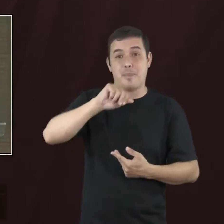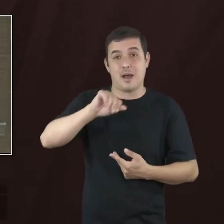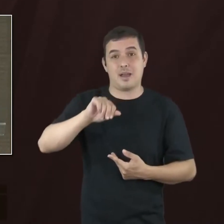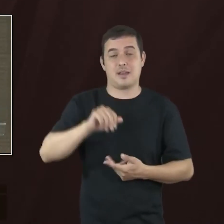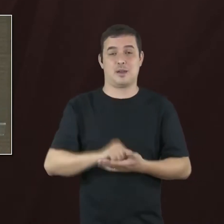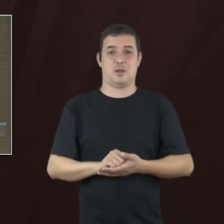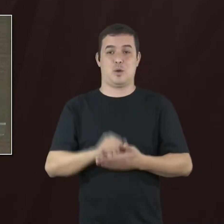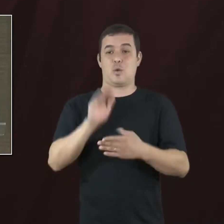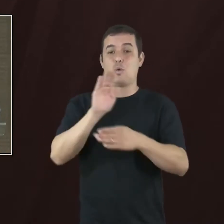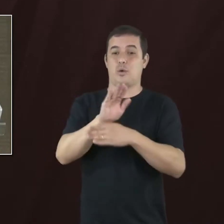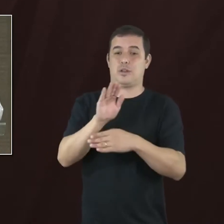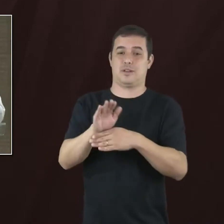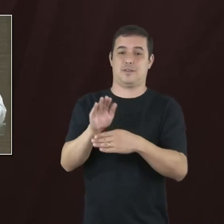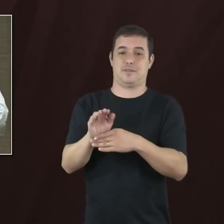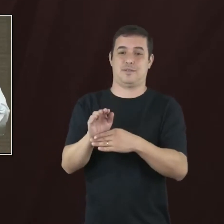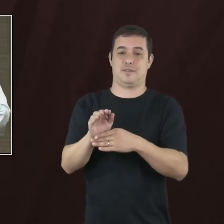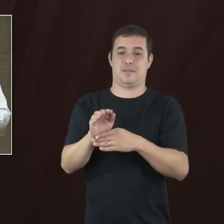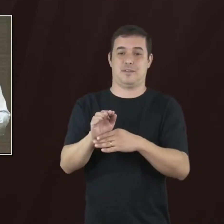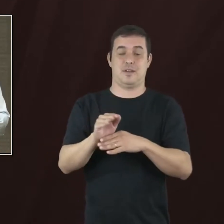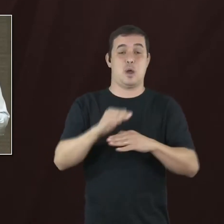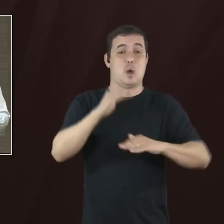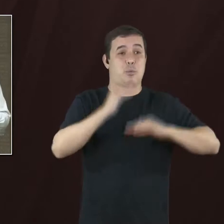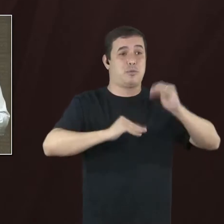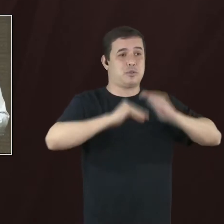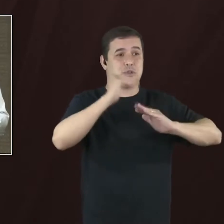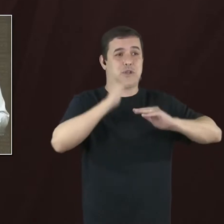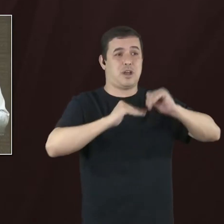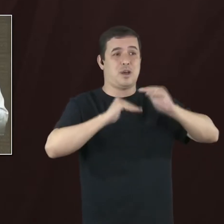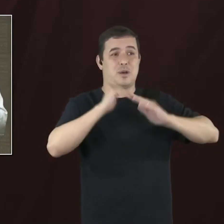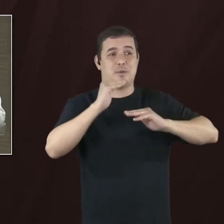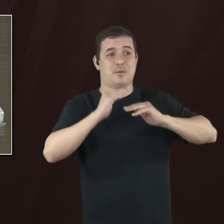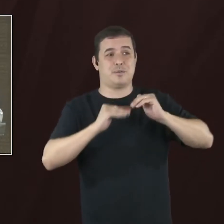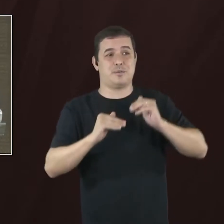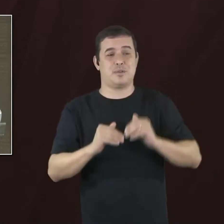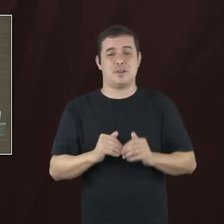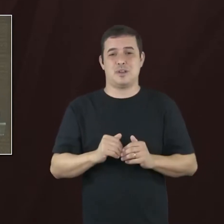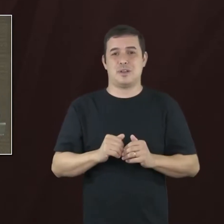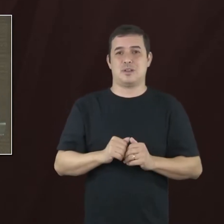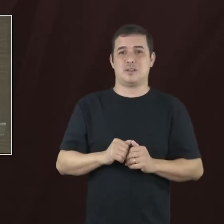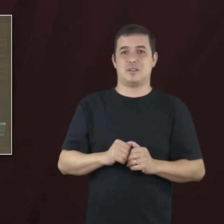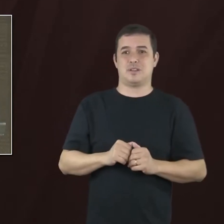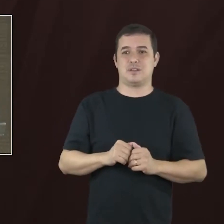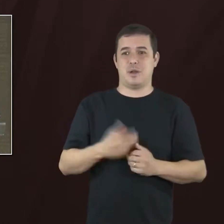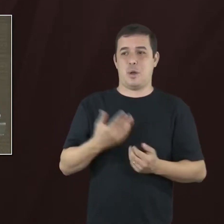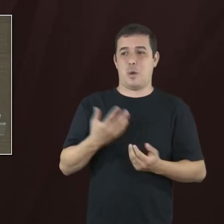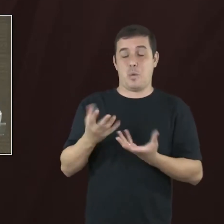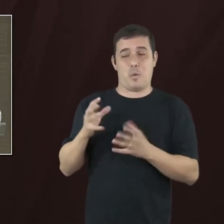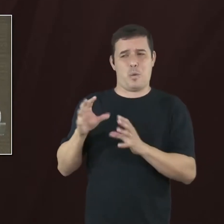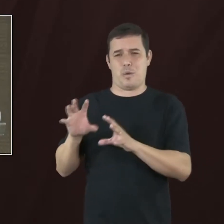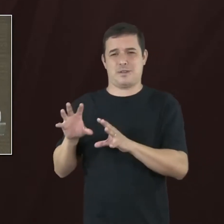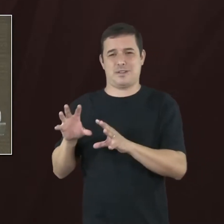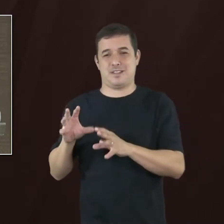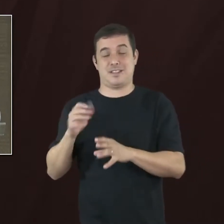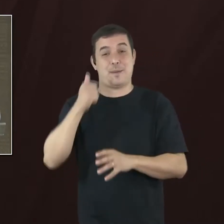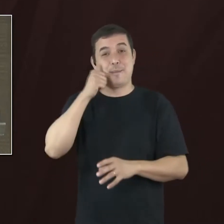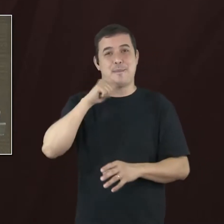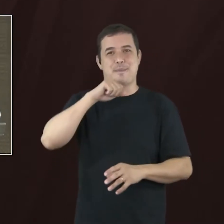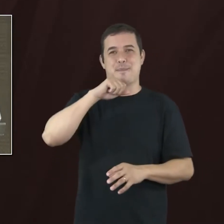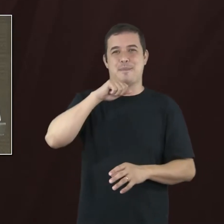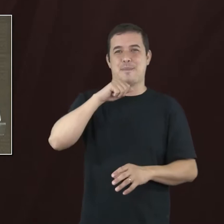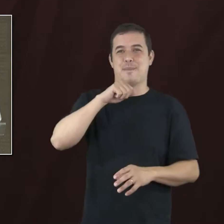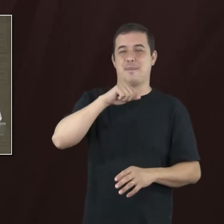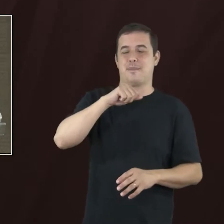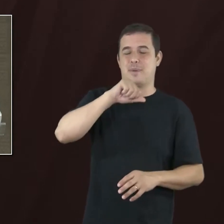profissional gostaria de ser mãe, porque a mãe não tem salário, a mãe não